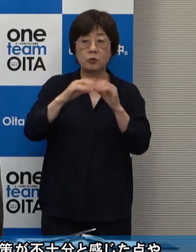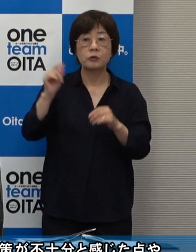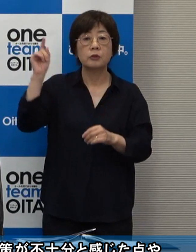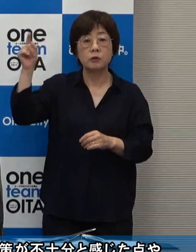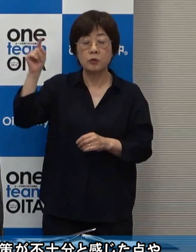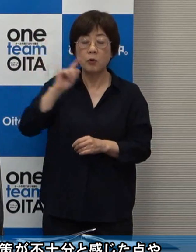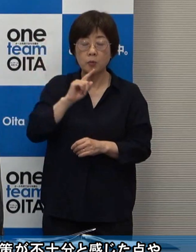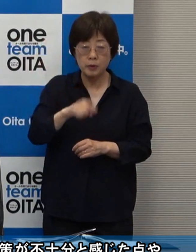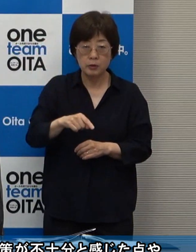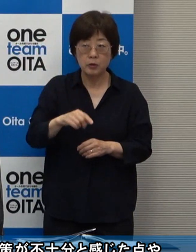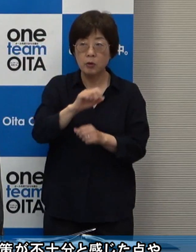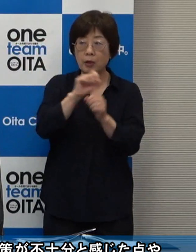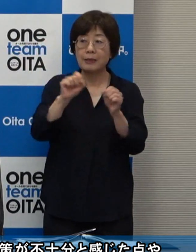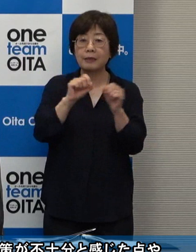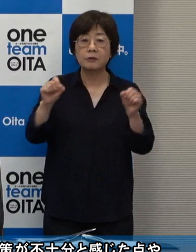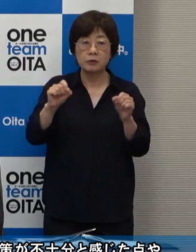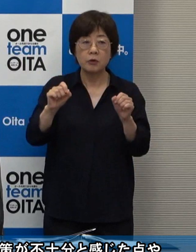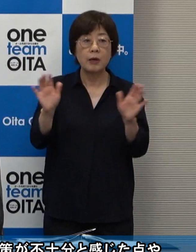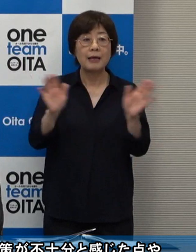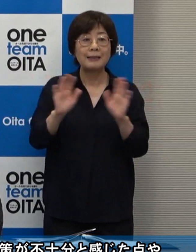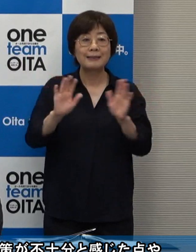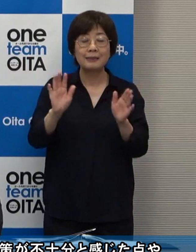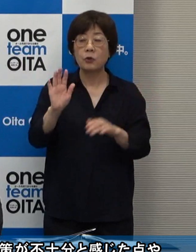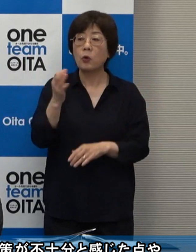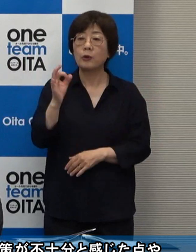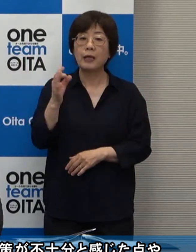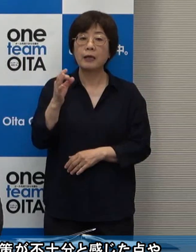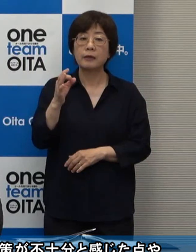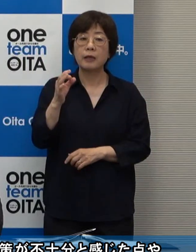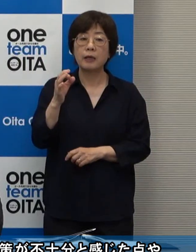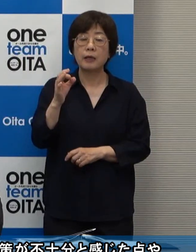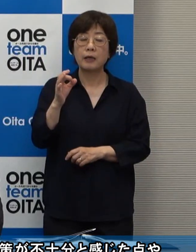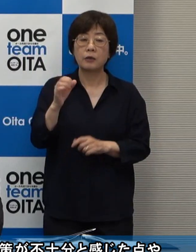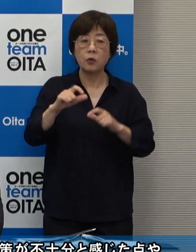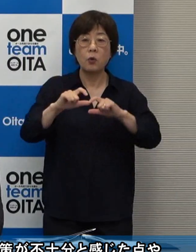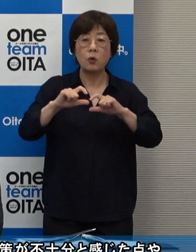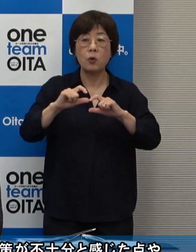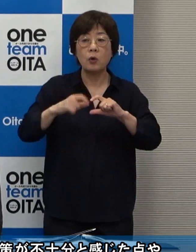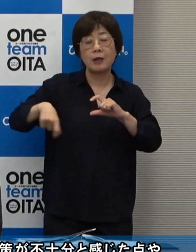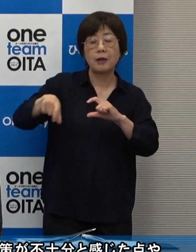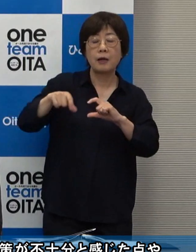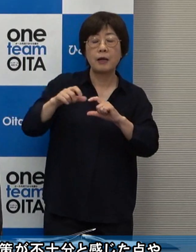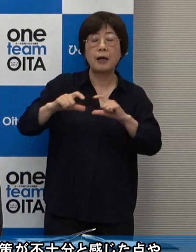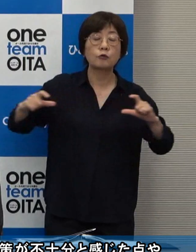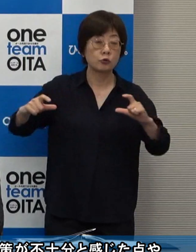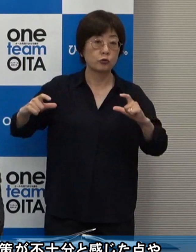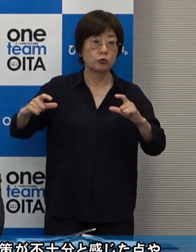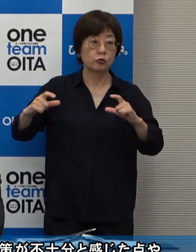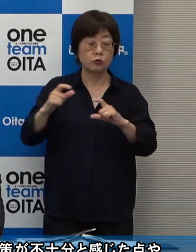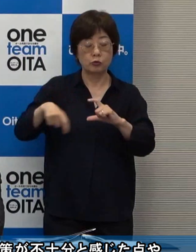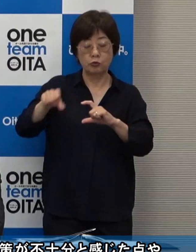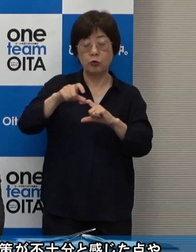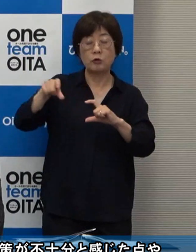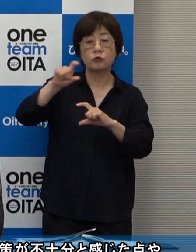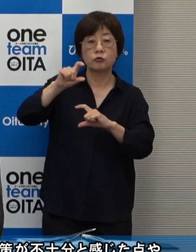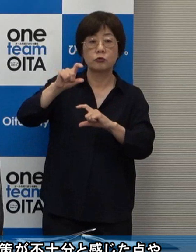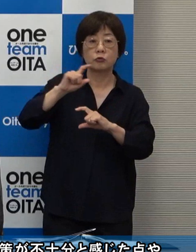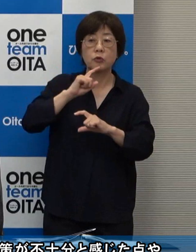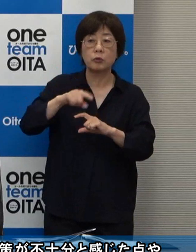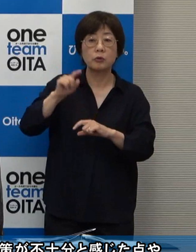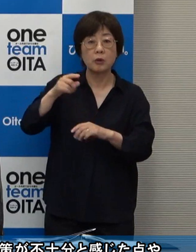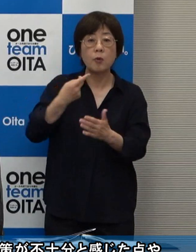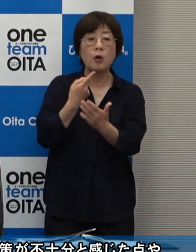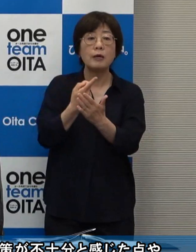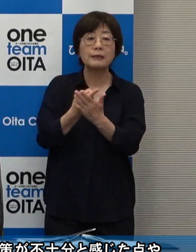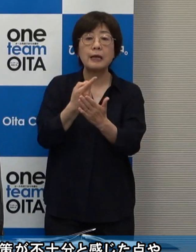としては児童手当の拡充ということが大層を占めていて、それに対しては参加メンバーからも相